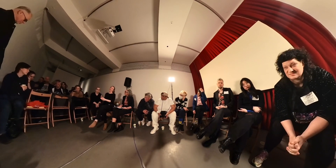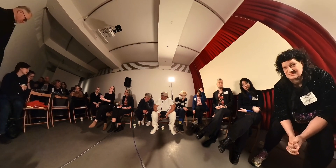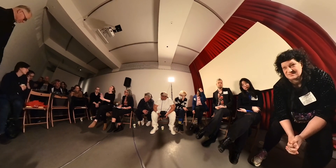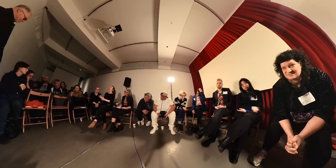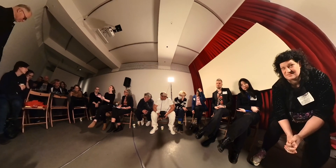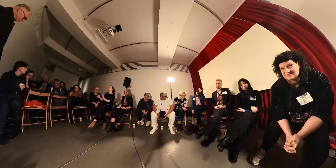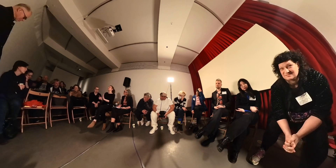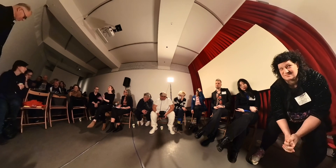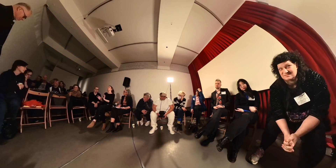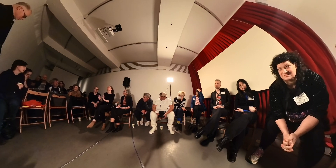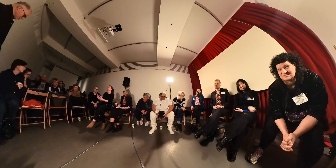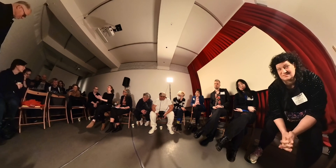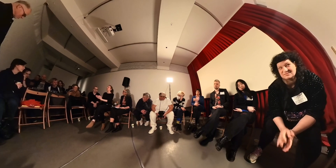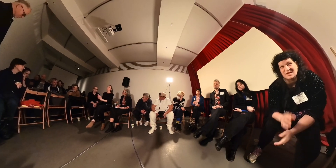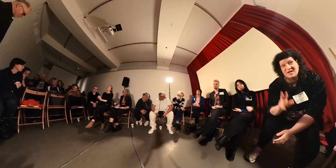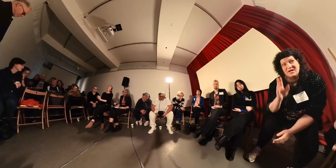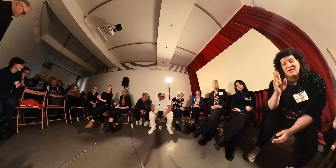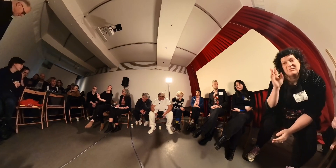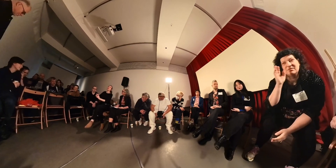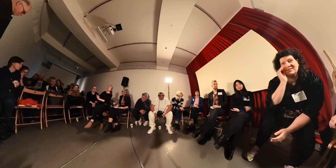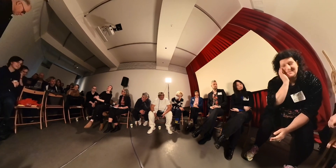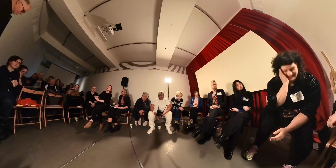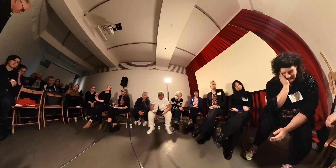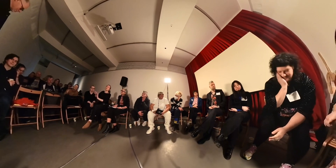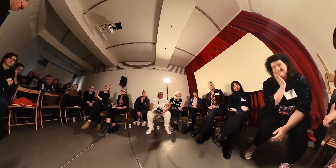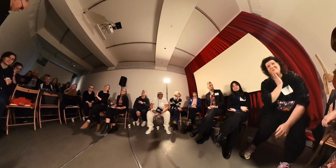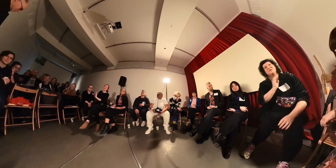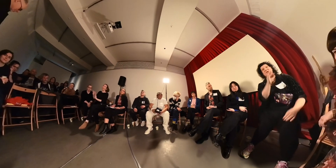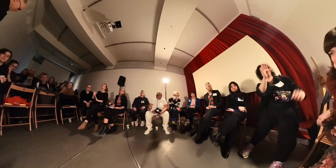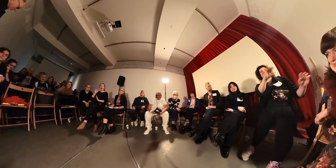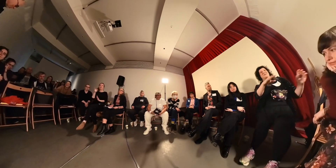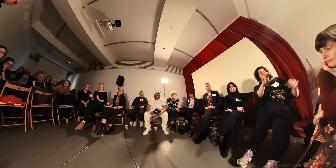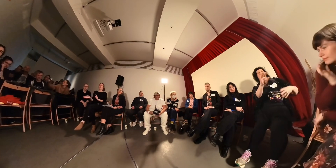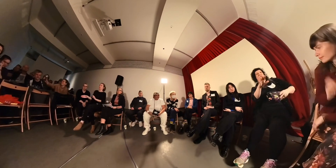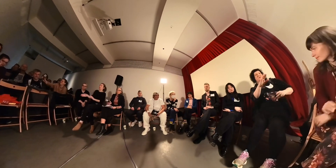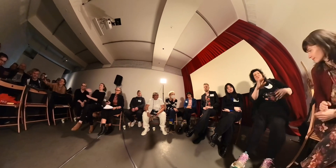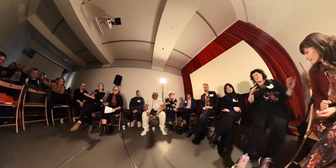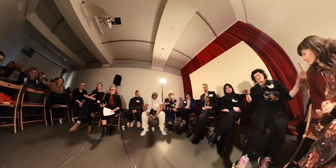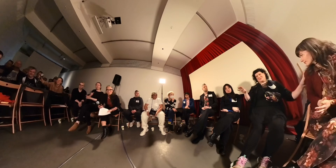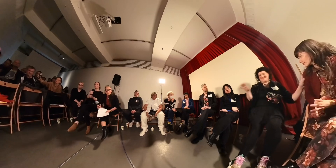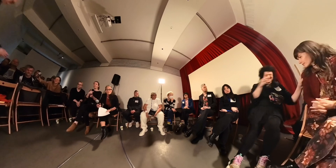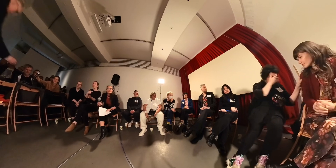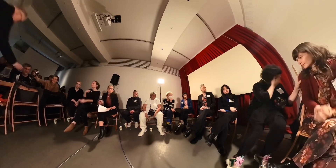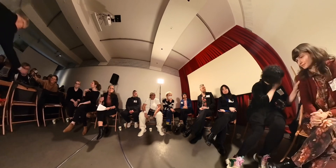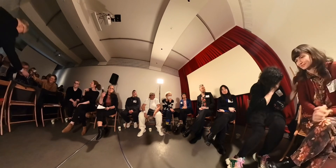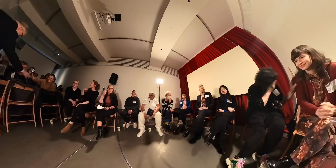speciálních potřeb. Tak to je asi na kohokoliv otázka. Já jsem nepochopila otázku,